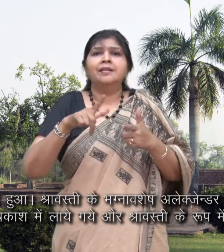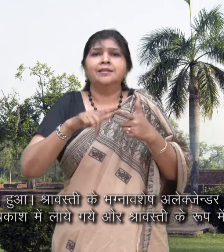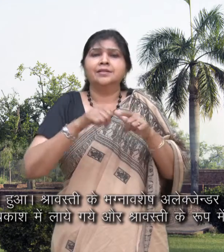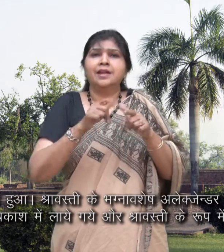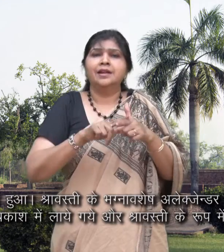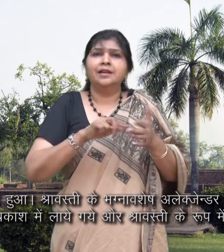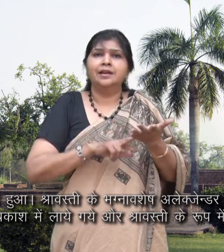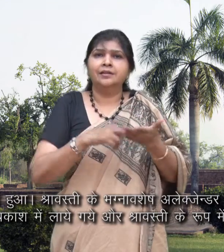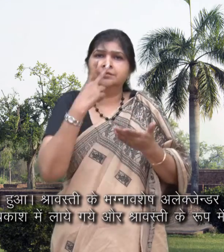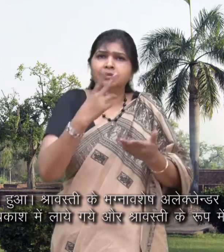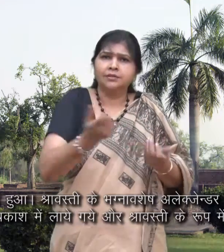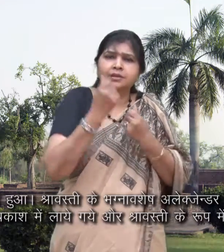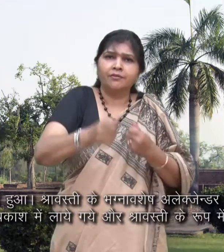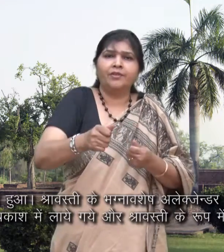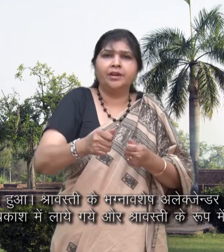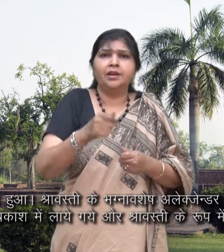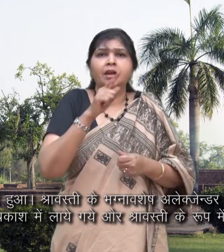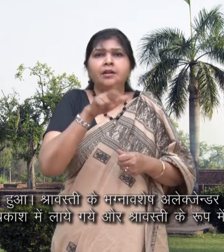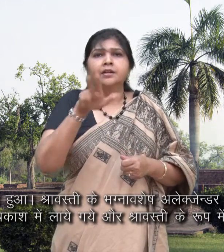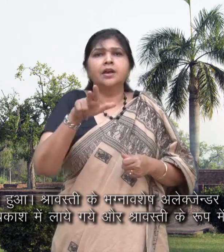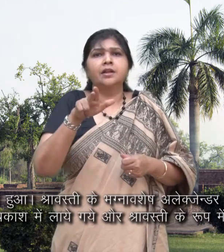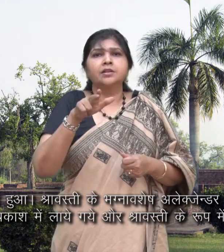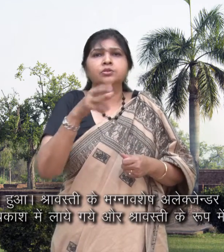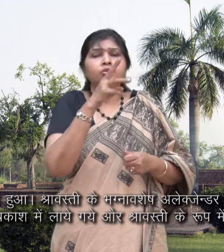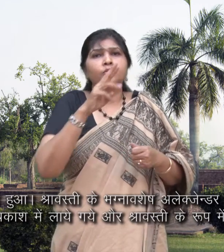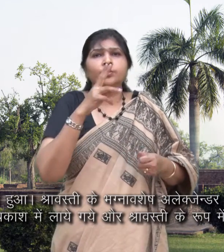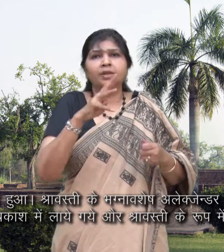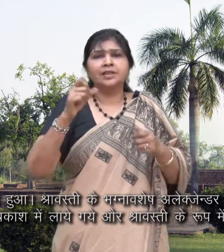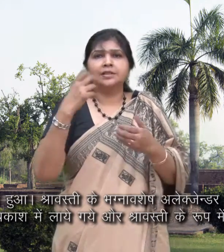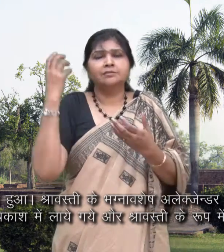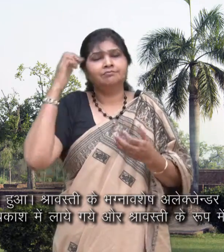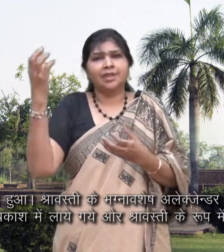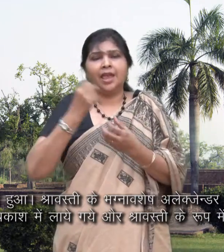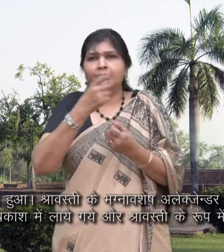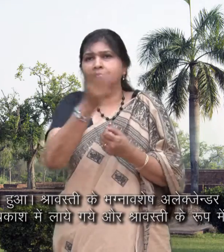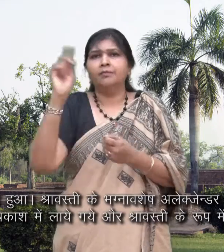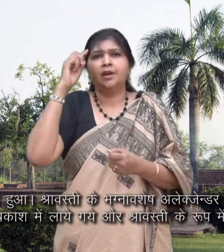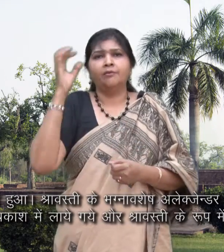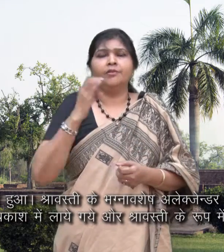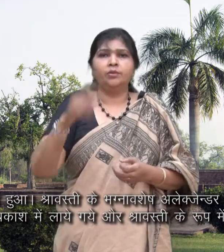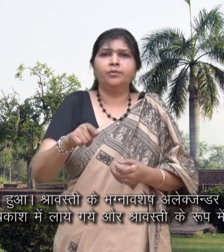1863 ईस्वी में प्रकाश में लाए गए और श्रावस्ती के रूप में पहचाने